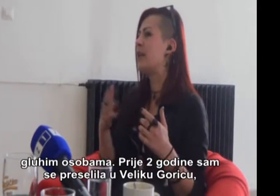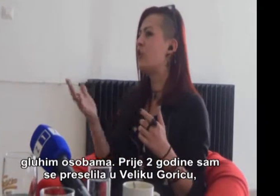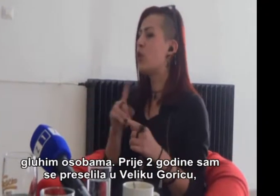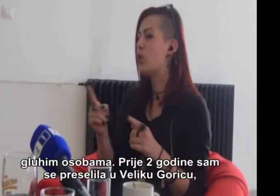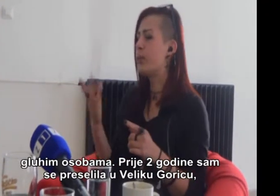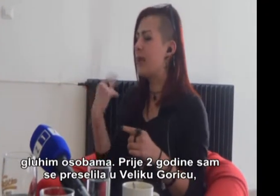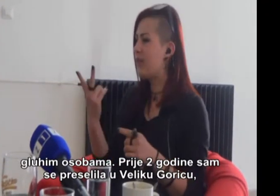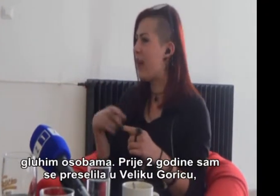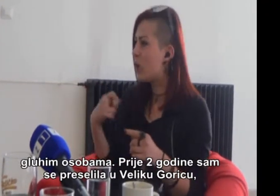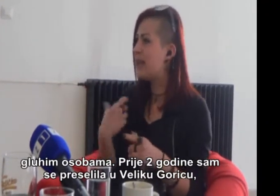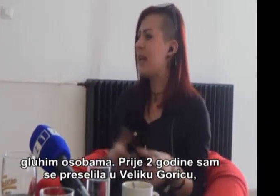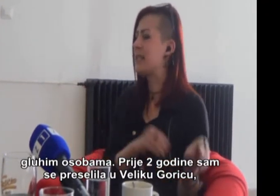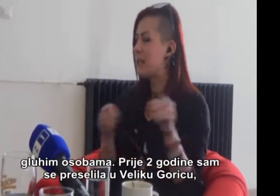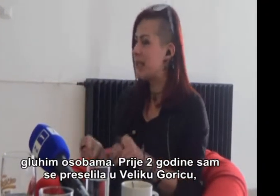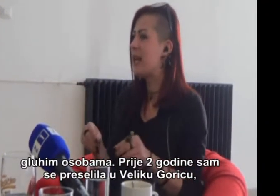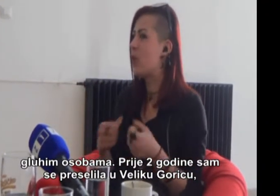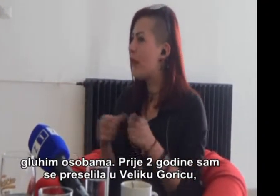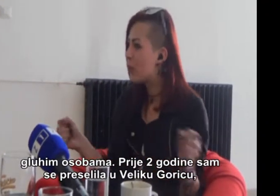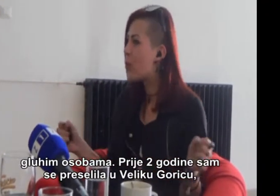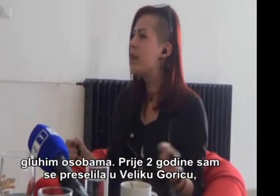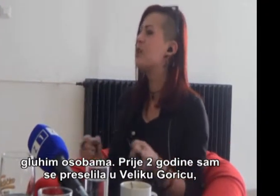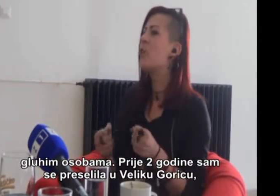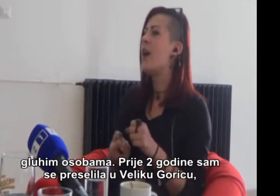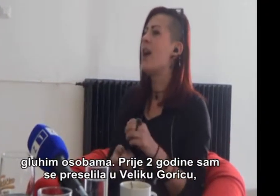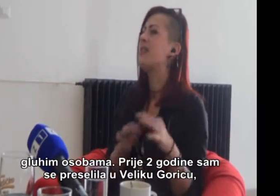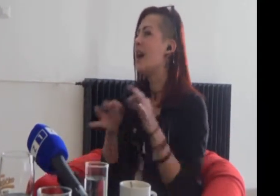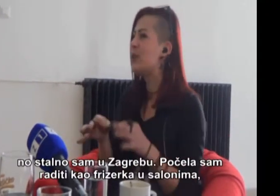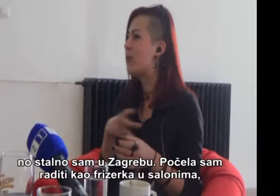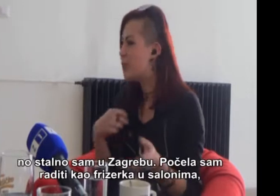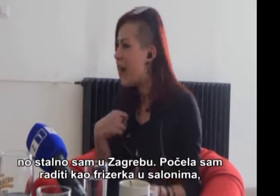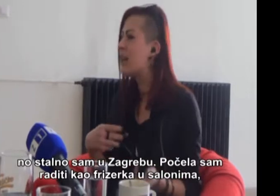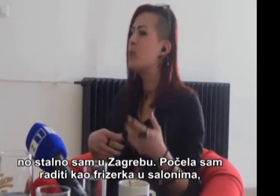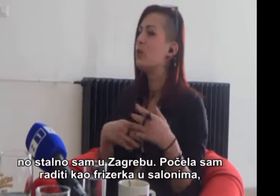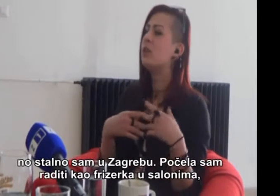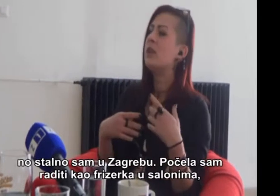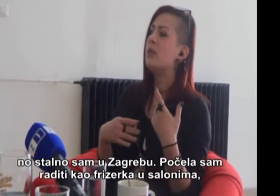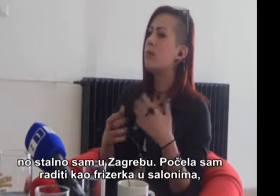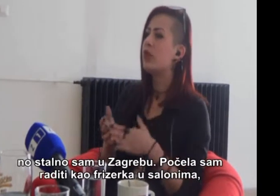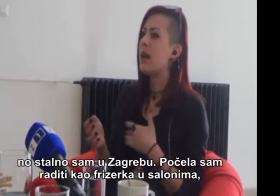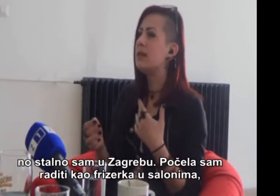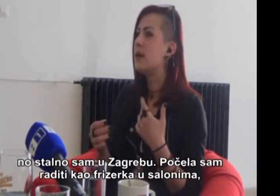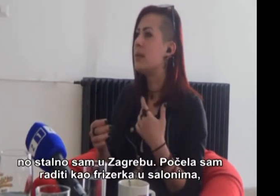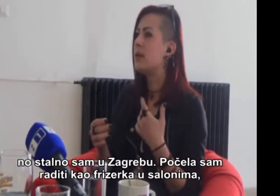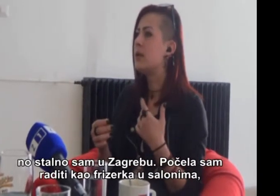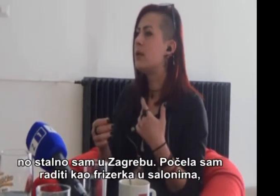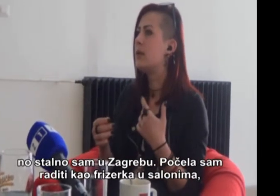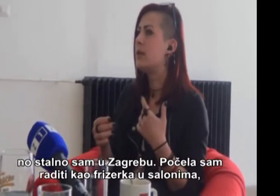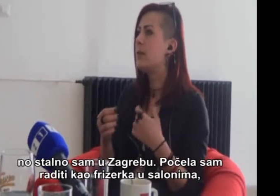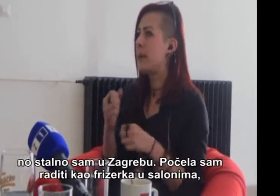Eto, to prije 2 godine ja se priselila u Veliku Goricu, a stanu sam u Zagrebu. Postala sam